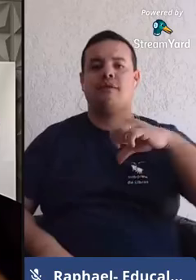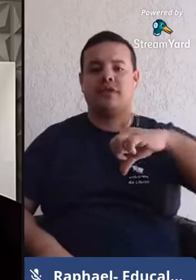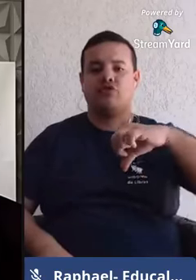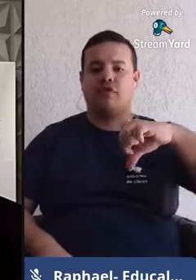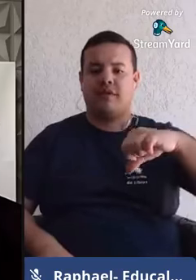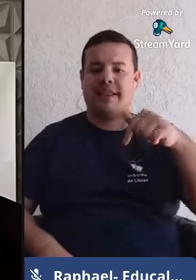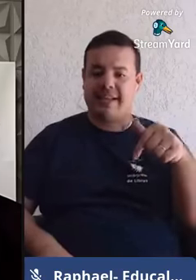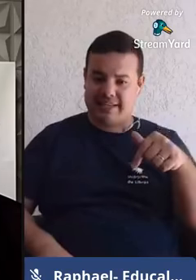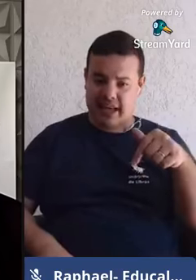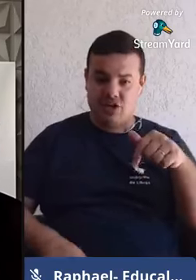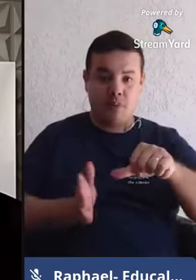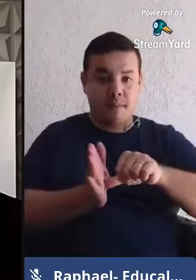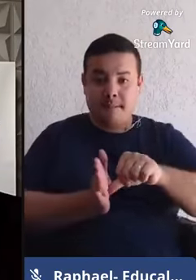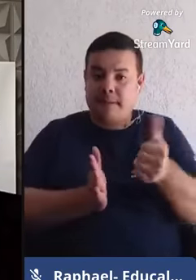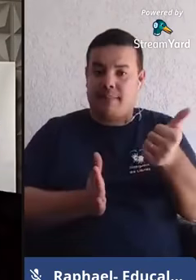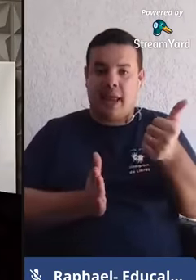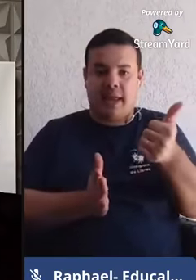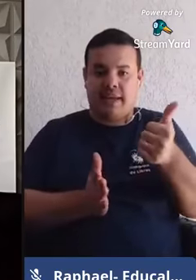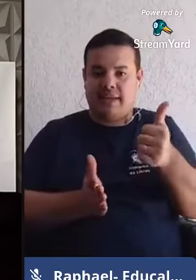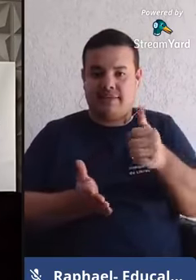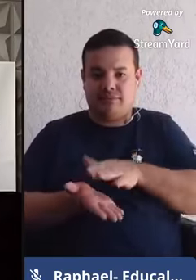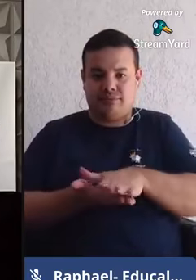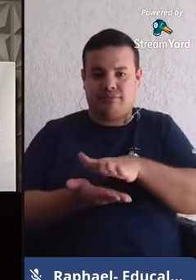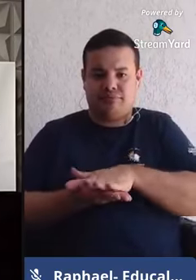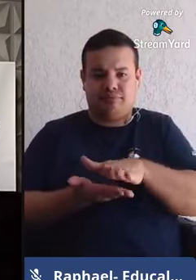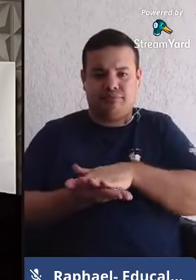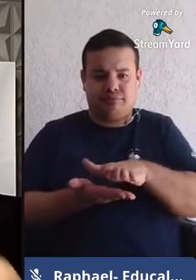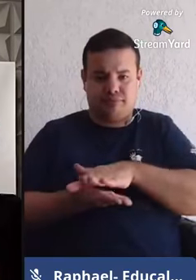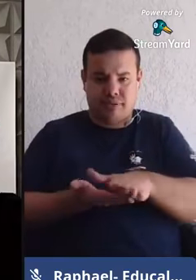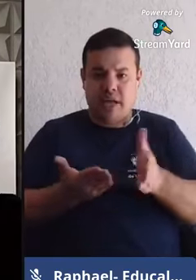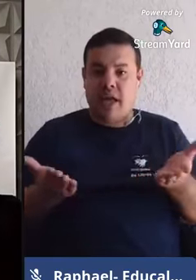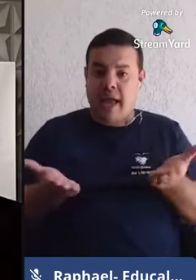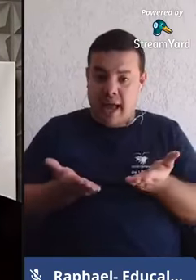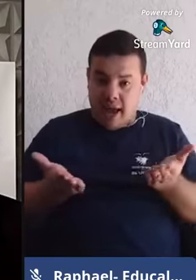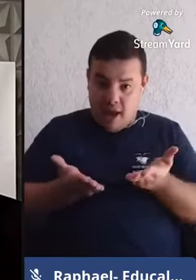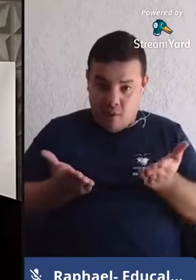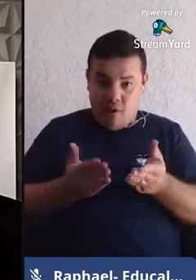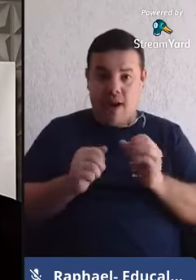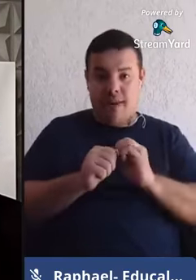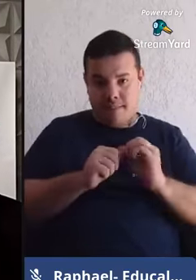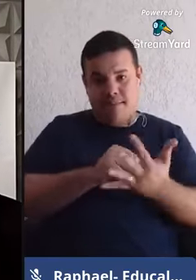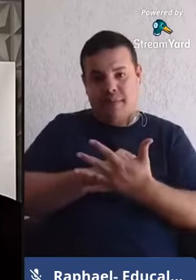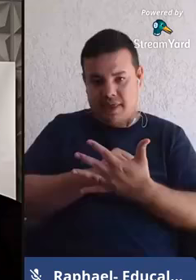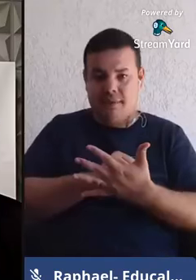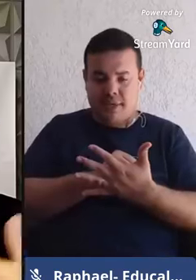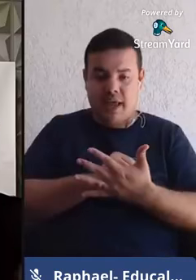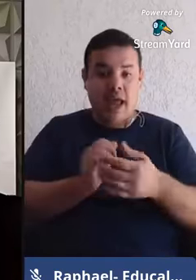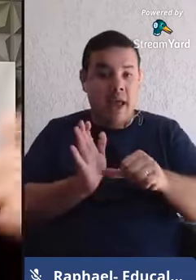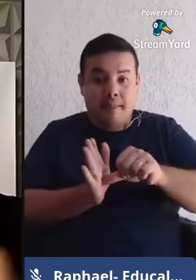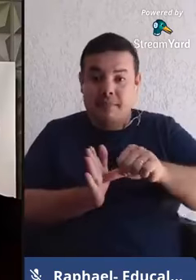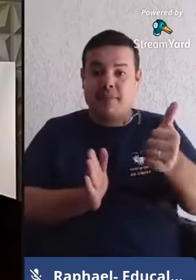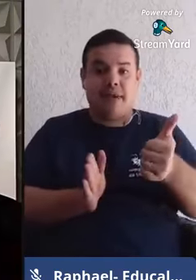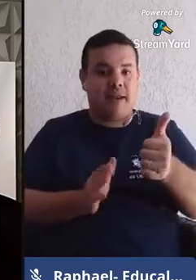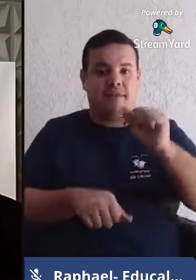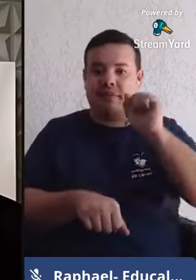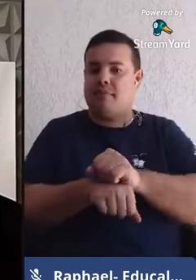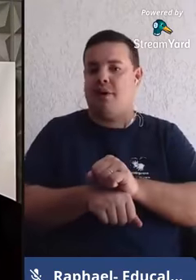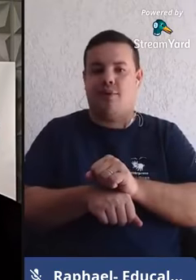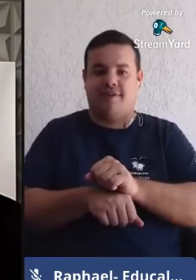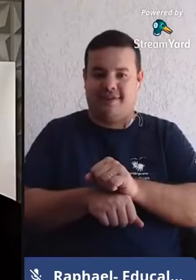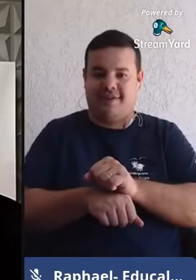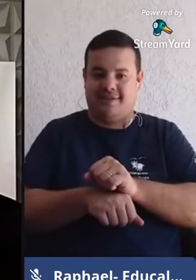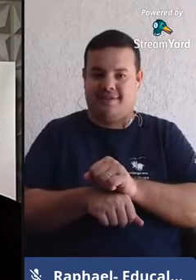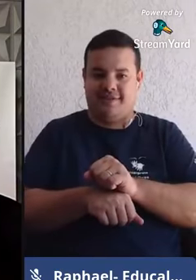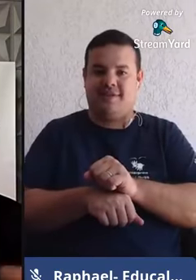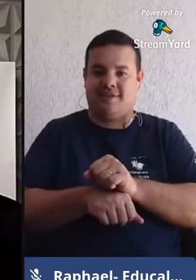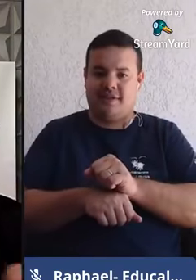1997, quando foi o primeiro número, agora, por causa da pandemia, foi a primeira vez que a gente deixou de sair com uma edição, que foi a